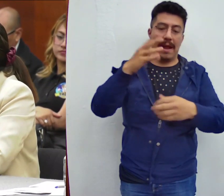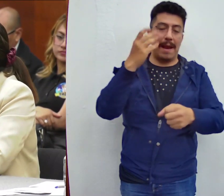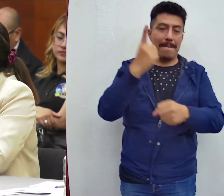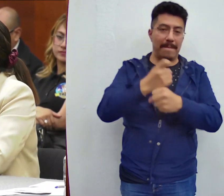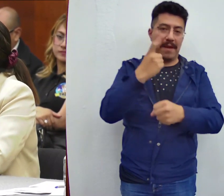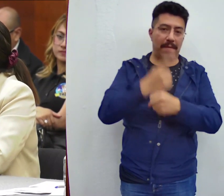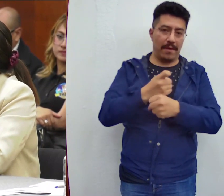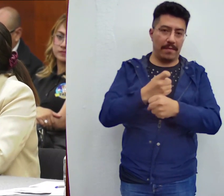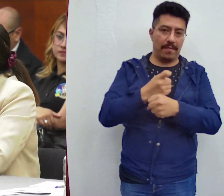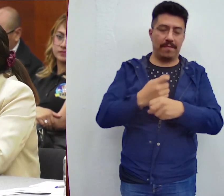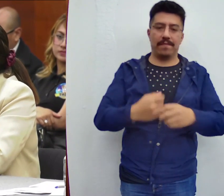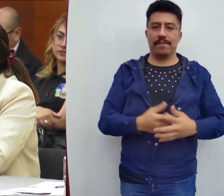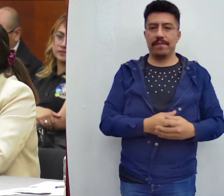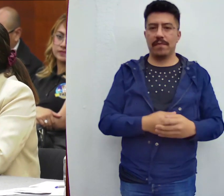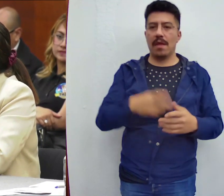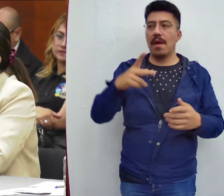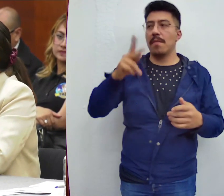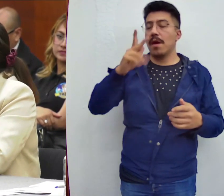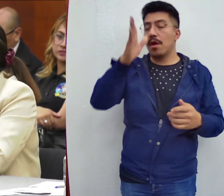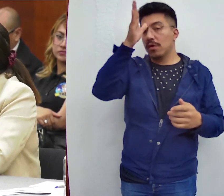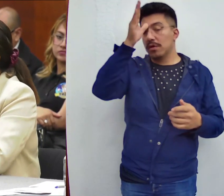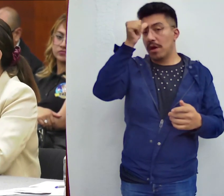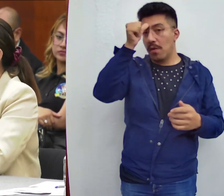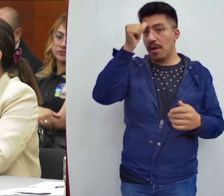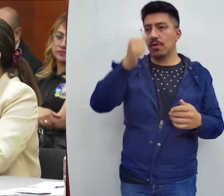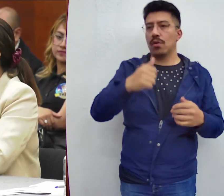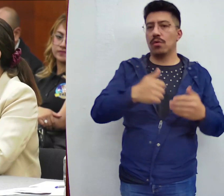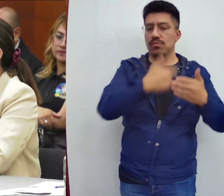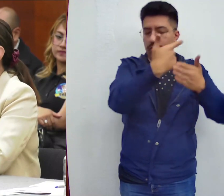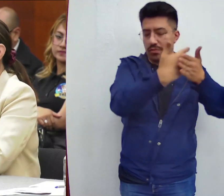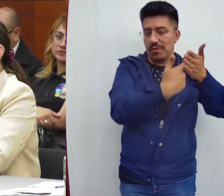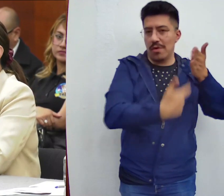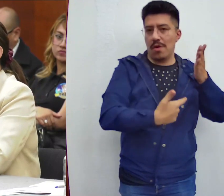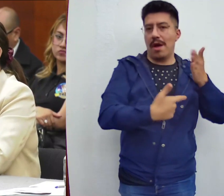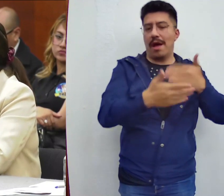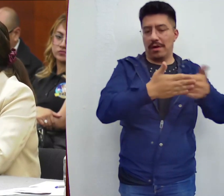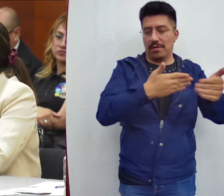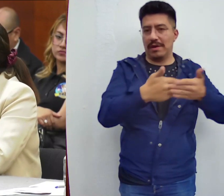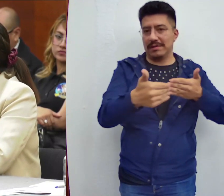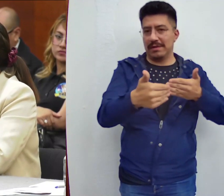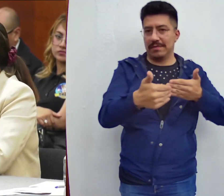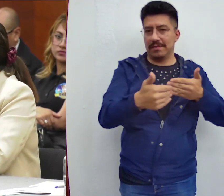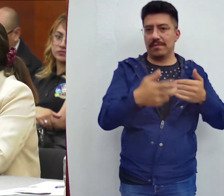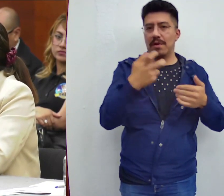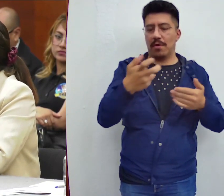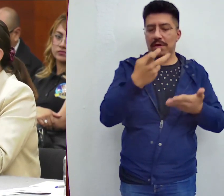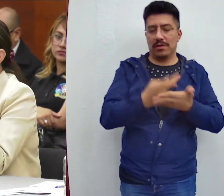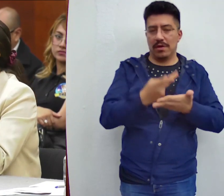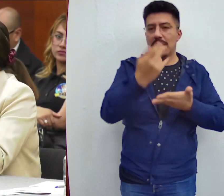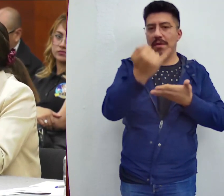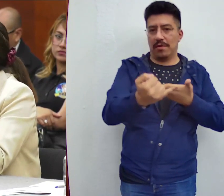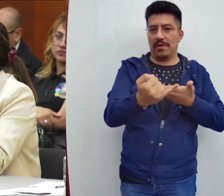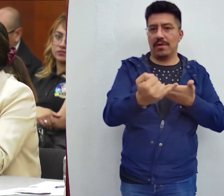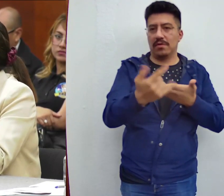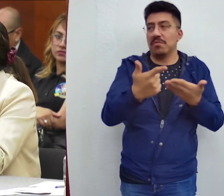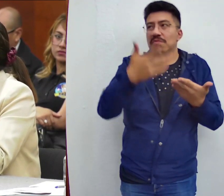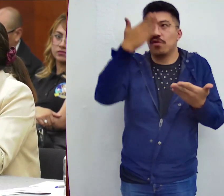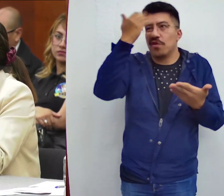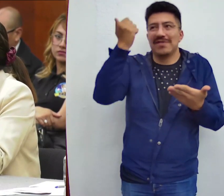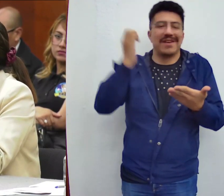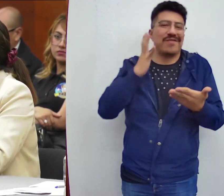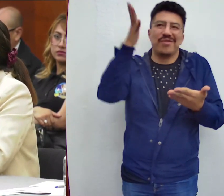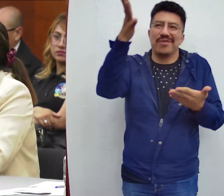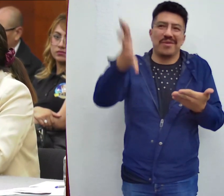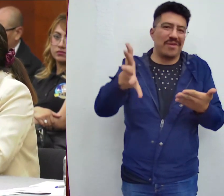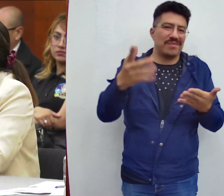sé, pero está de acuerdo a los últimos estándares. Y ese es el proyecto que, bueno, no sé qué vaya a pasar más adelante,